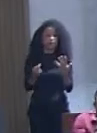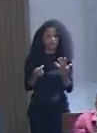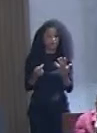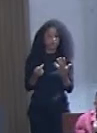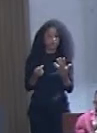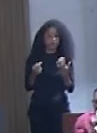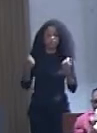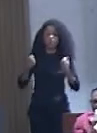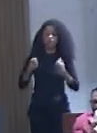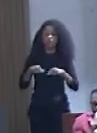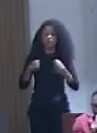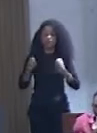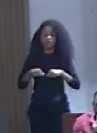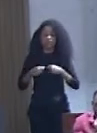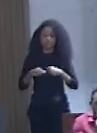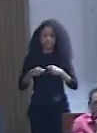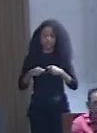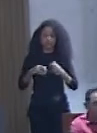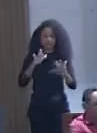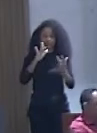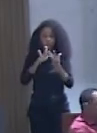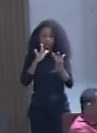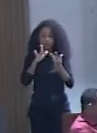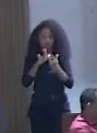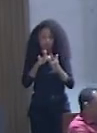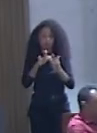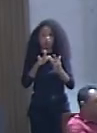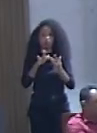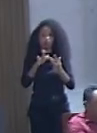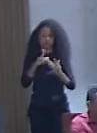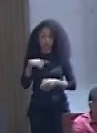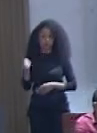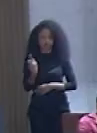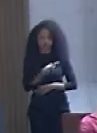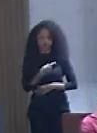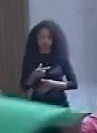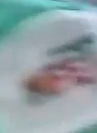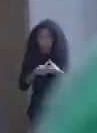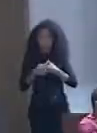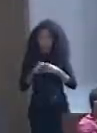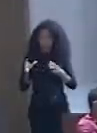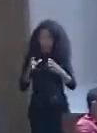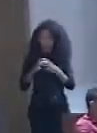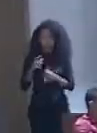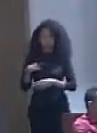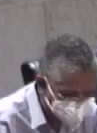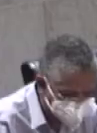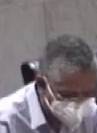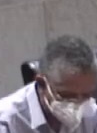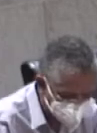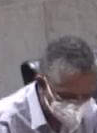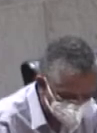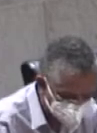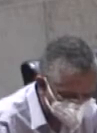outros canais de pessoas ligadas à nossa categoria, à nossa classe,